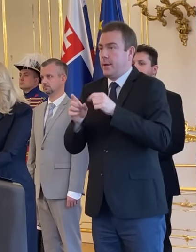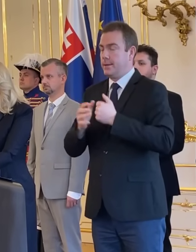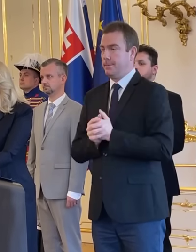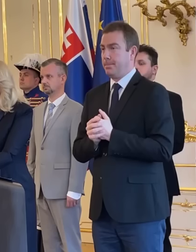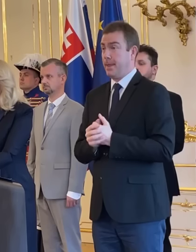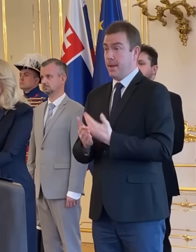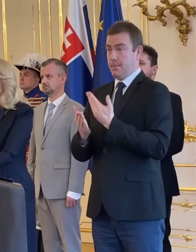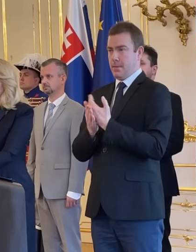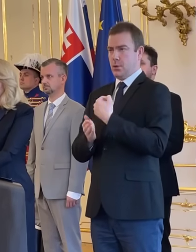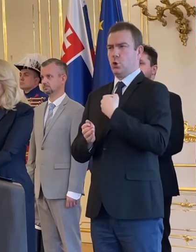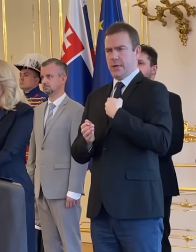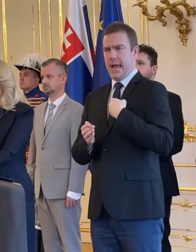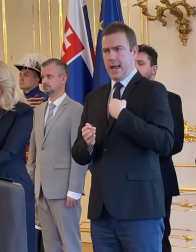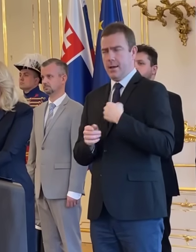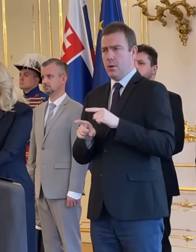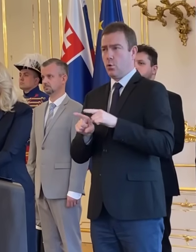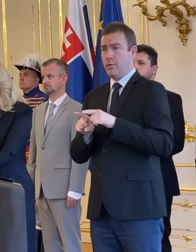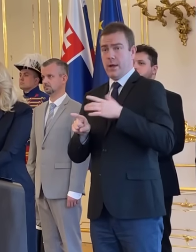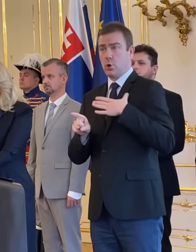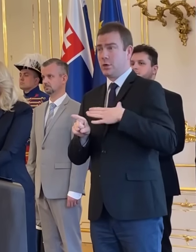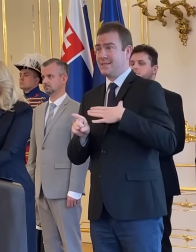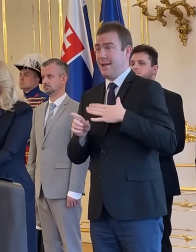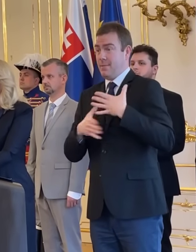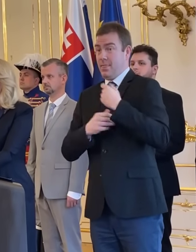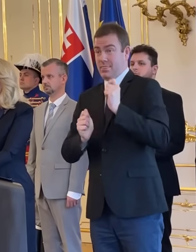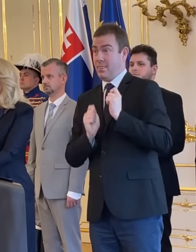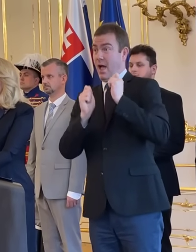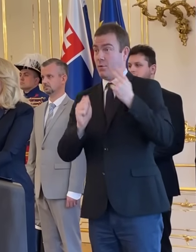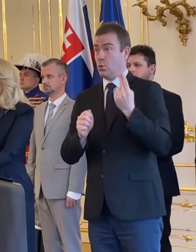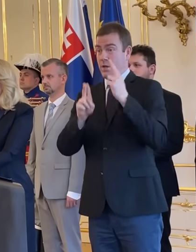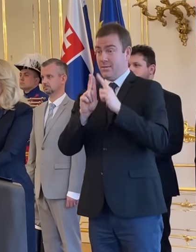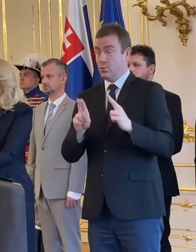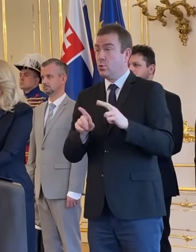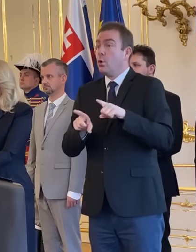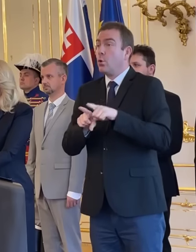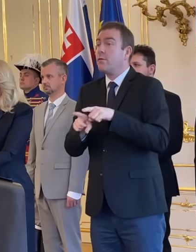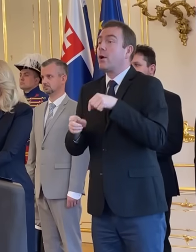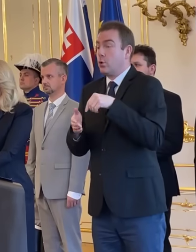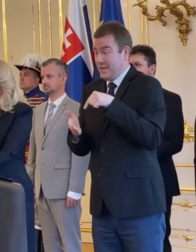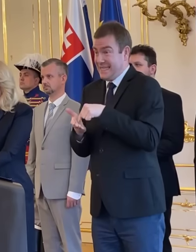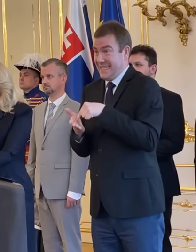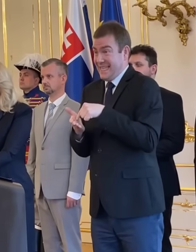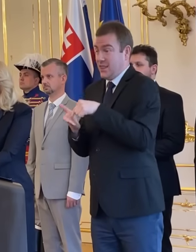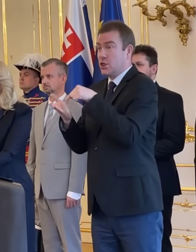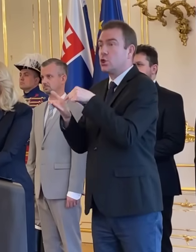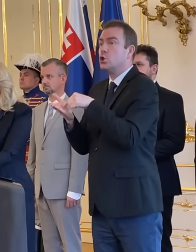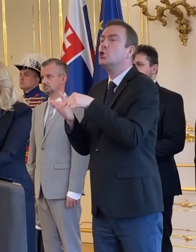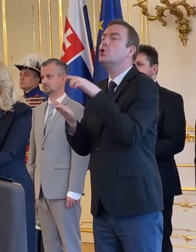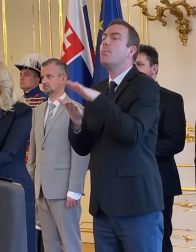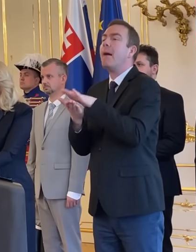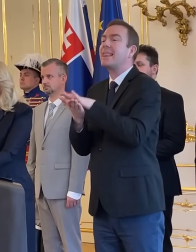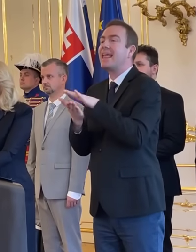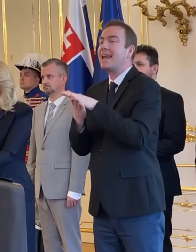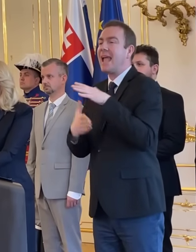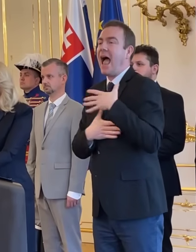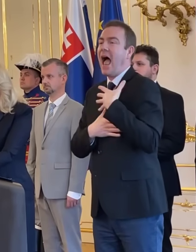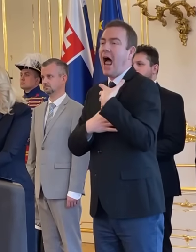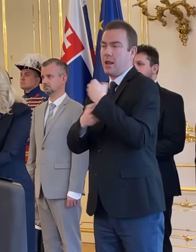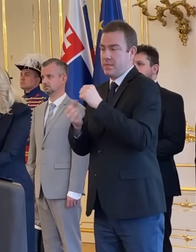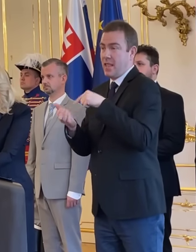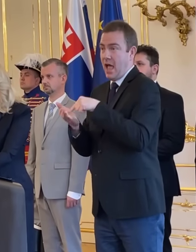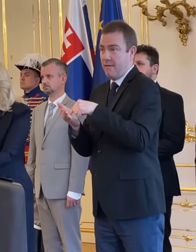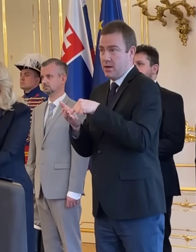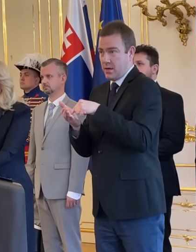predpokladom môjho podania na Ústavný súd preto je, že som novelu musela podpísať, aj keď s ňou nesúhlasím